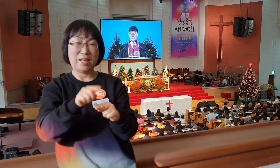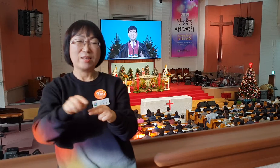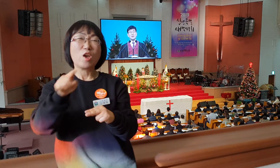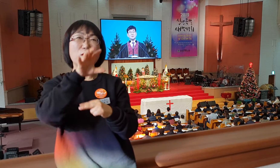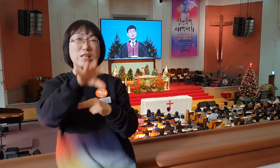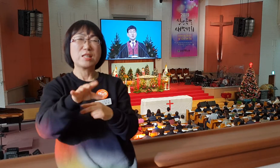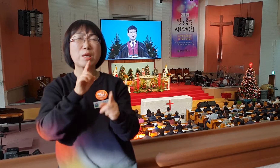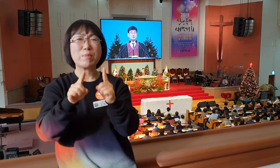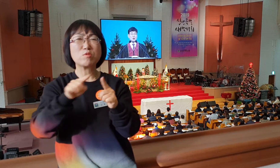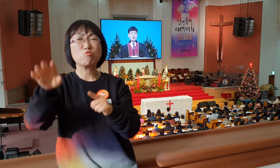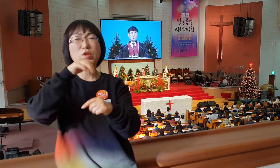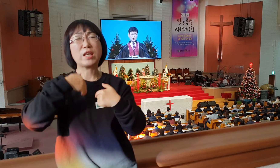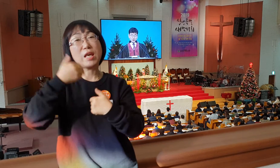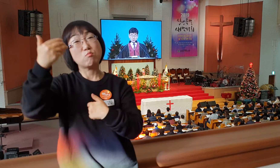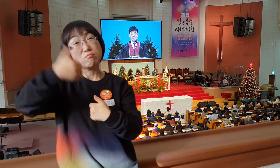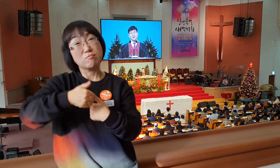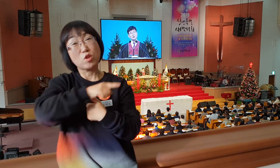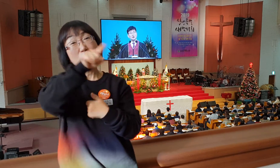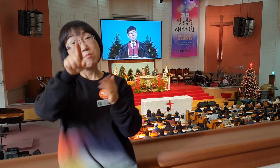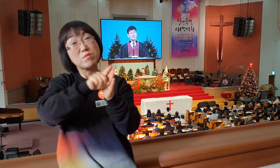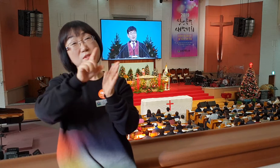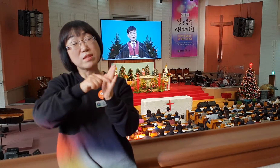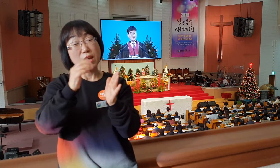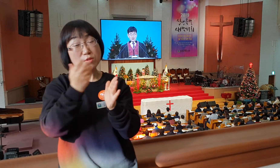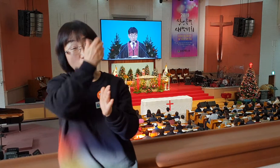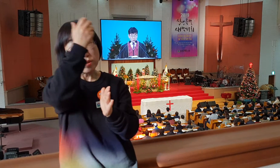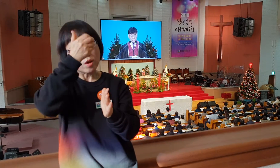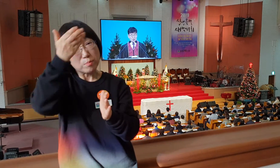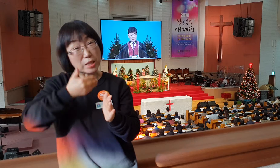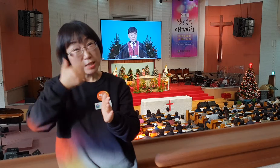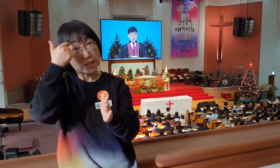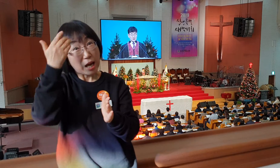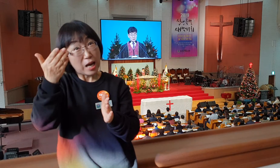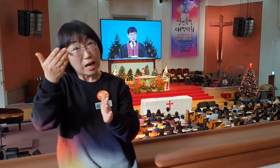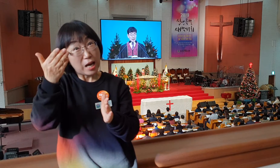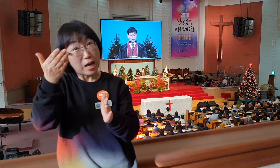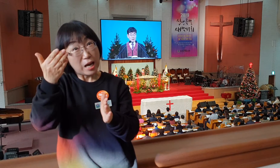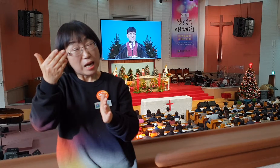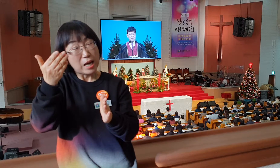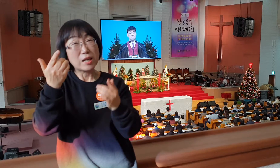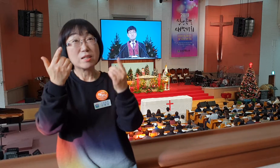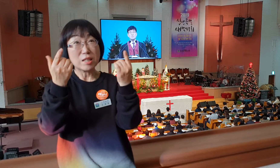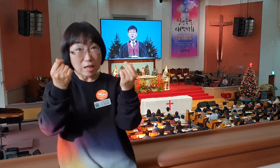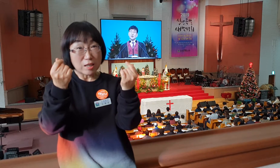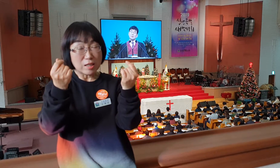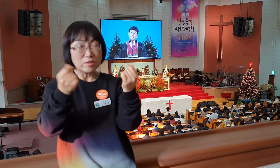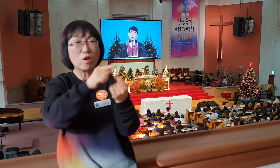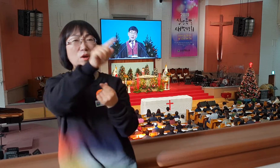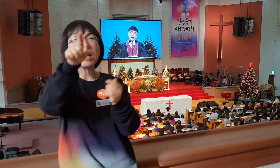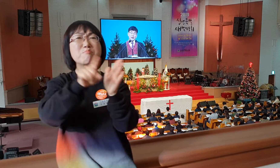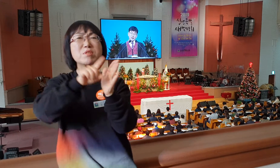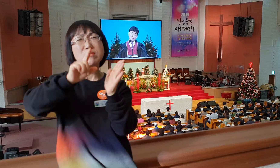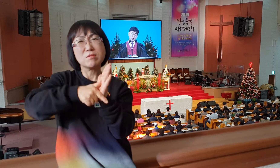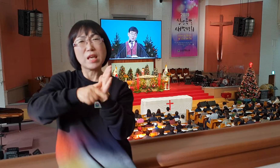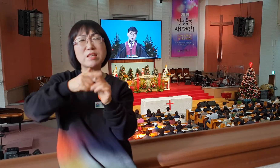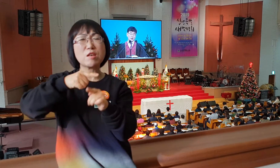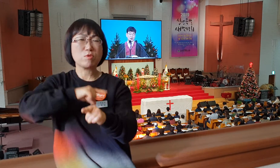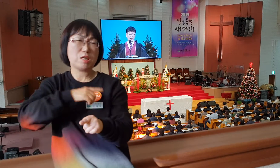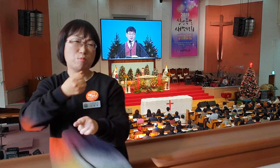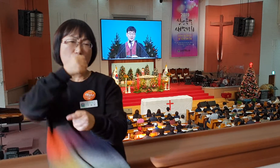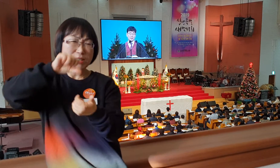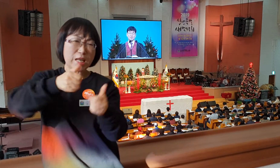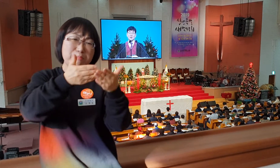여기 있는 이 말씀이 우리에게 물어요. 너희는 믿을 때 성령을 받았느냐. 이 질문은 다른 질문 아닙니다. 너희가 믿을 때 예수의